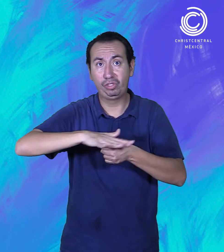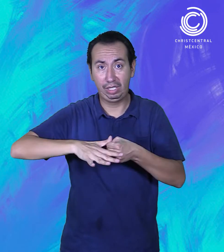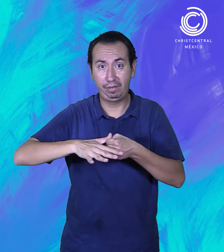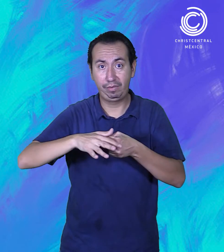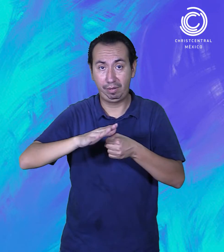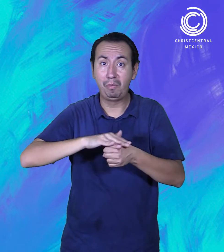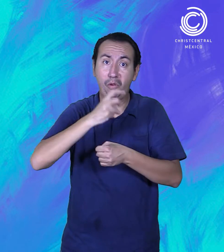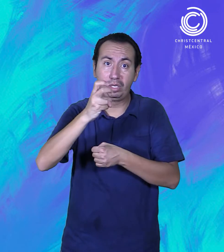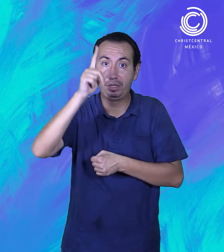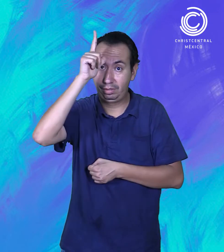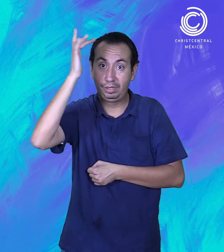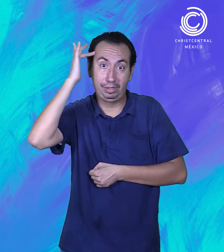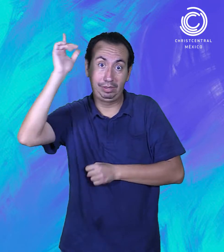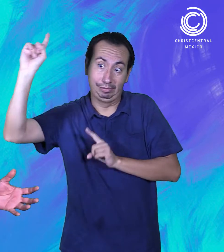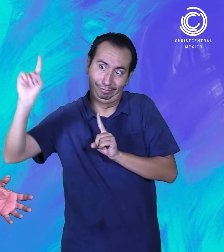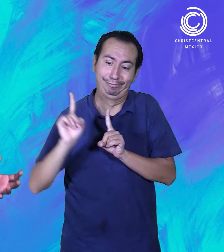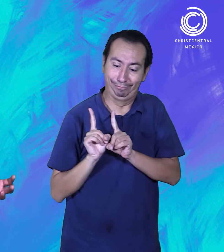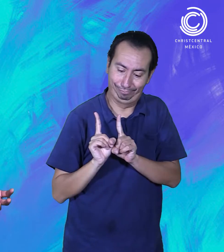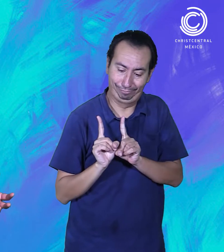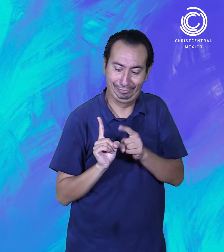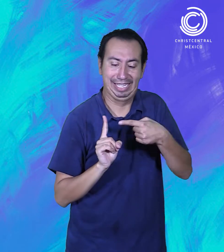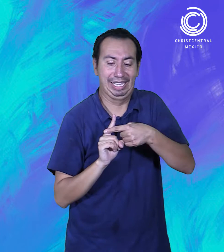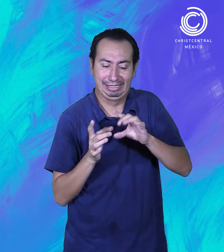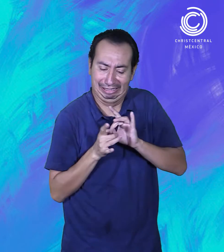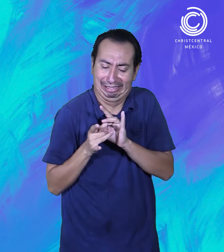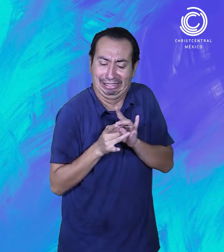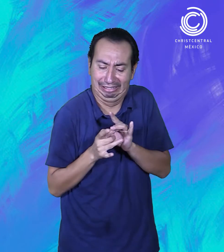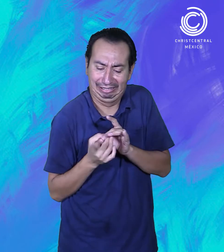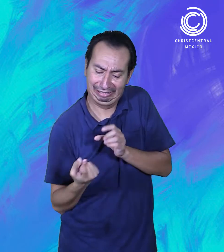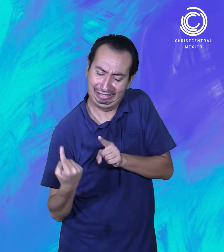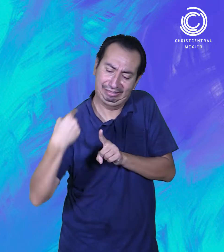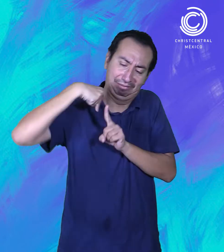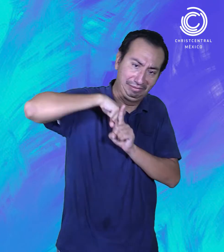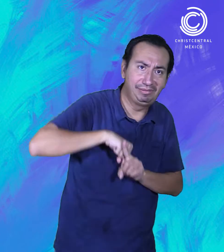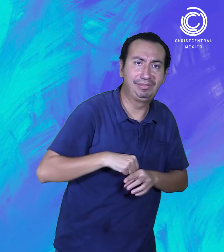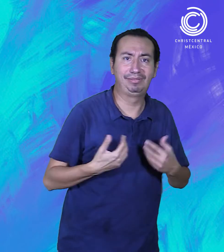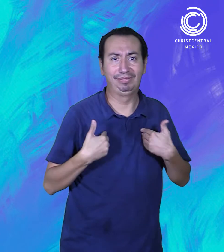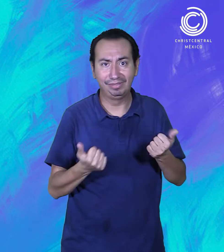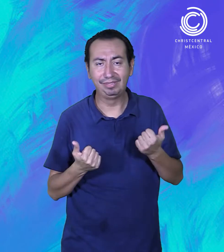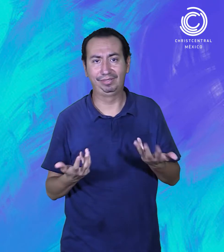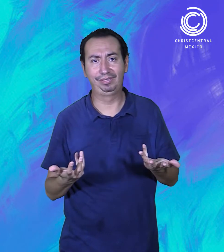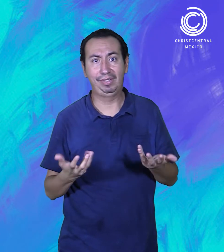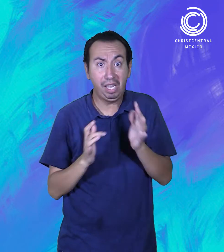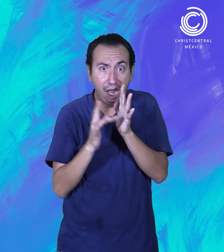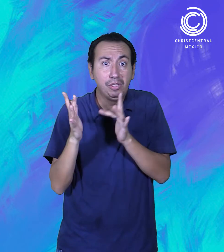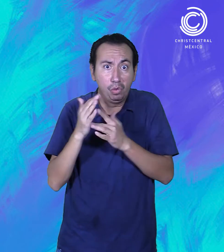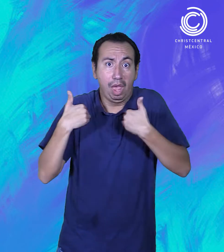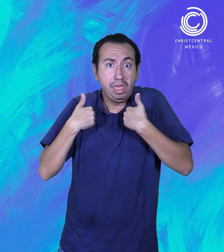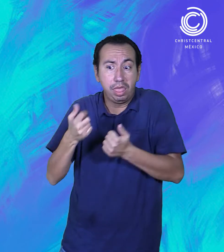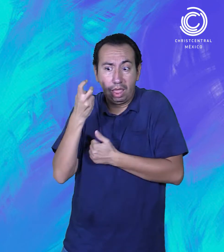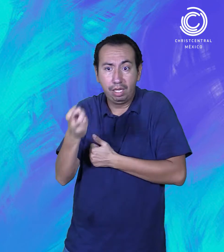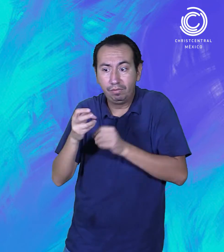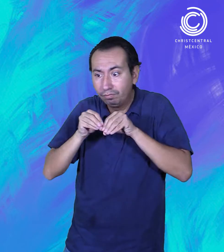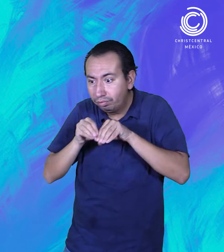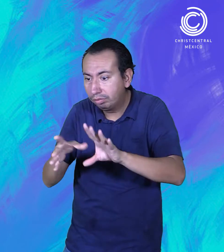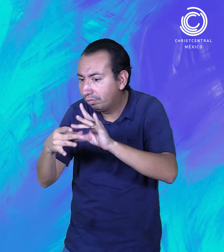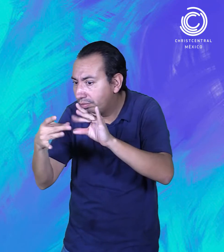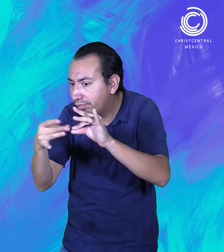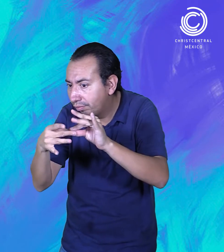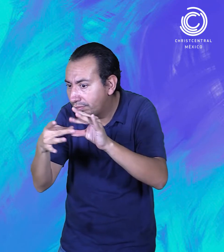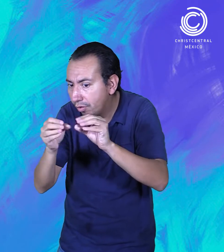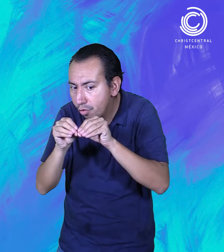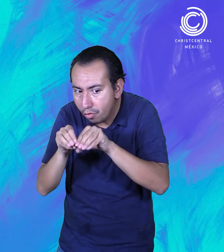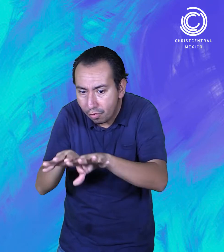a menos que el Consolador esté con y en nosotros. Jesús lo tenía clarísimo y trató entonces